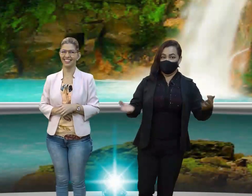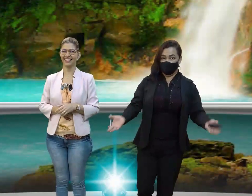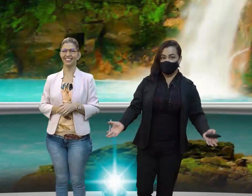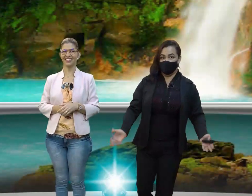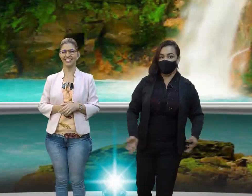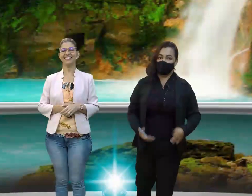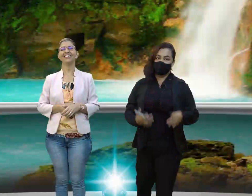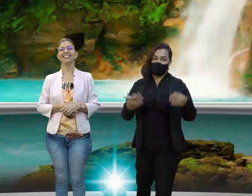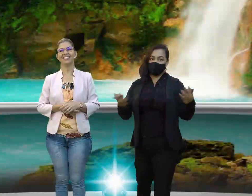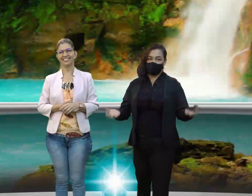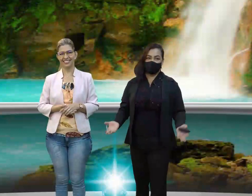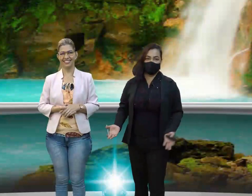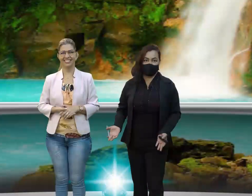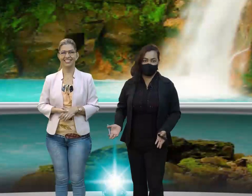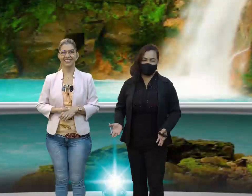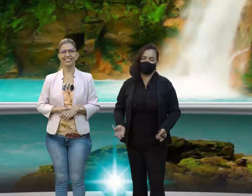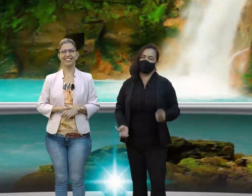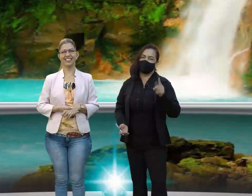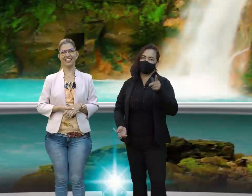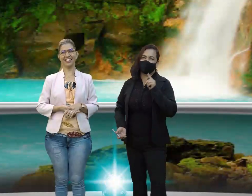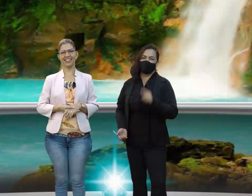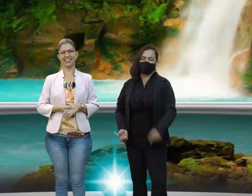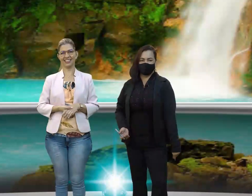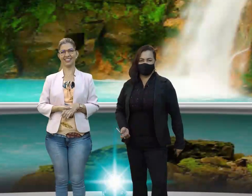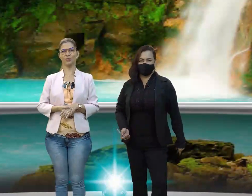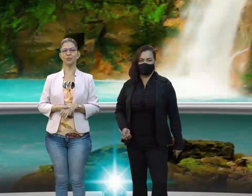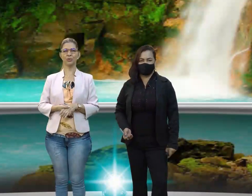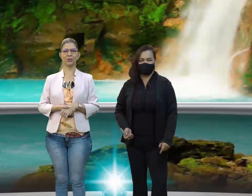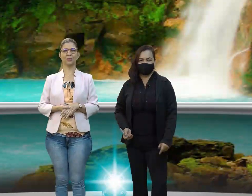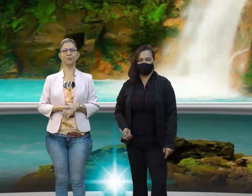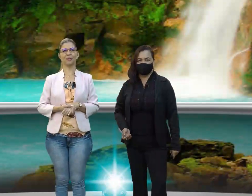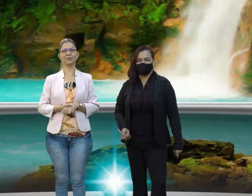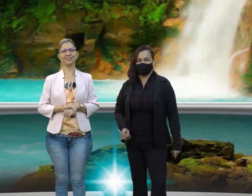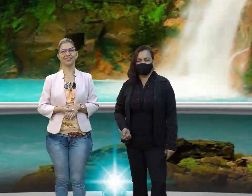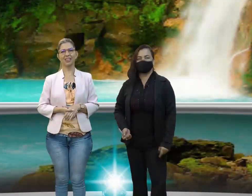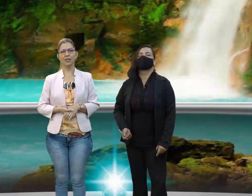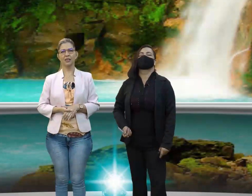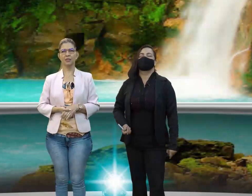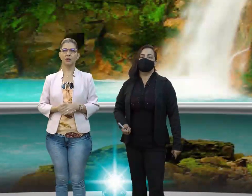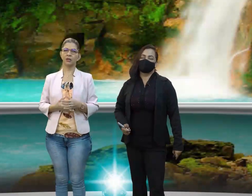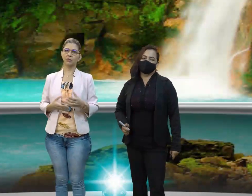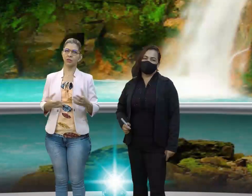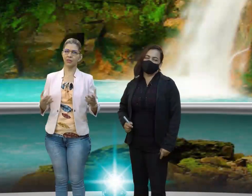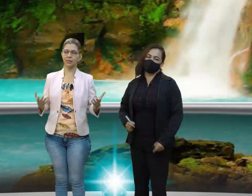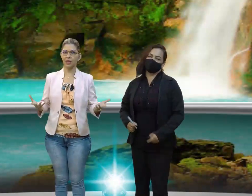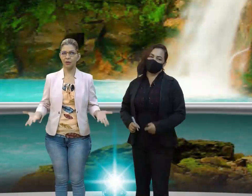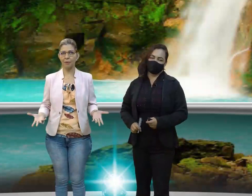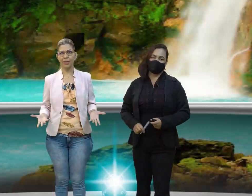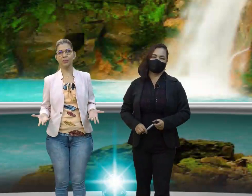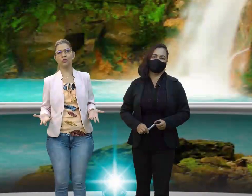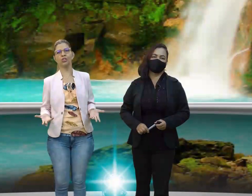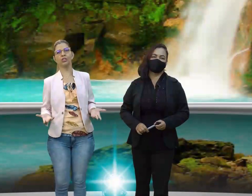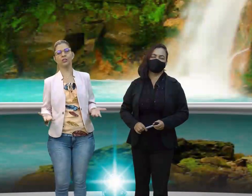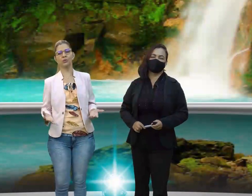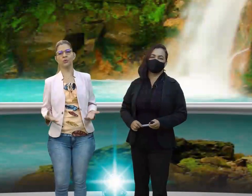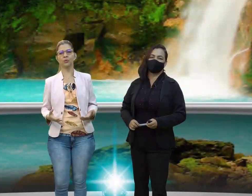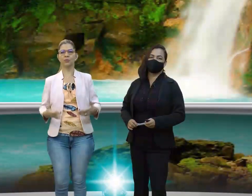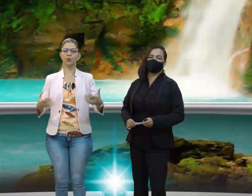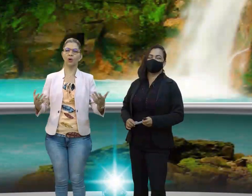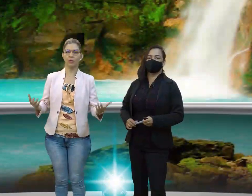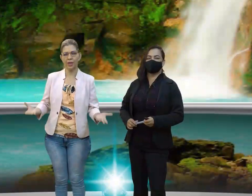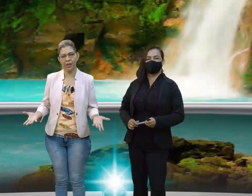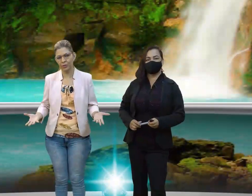e melhor, e mais bonito sempre. Olha que cara inteligente. Muito bom. Esperamos que vocês tenham